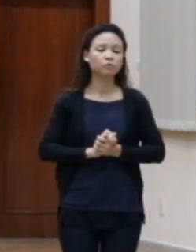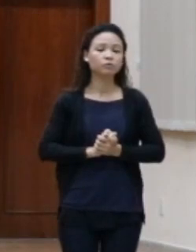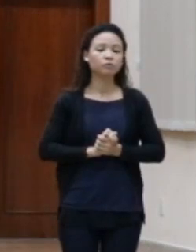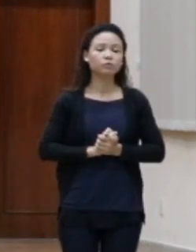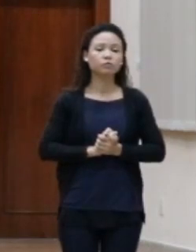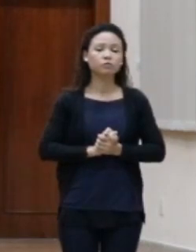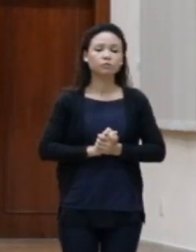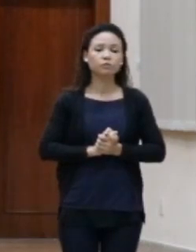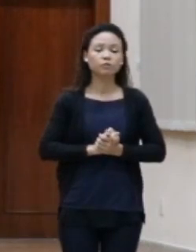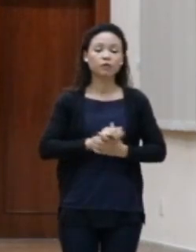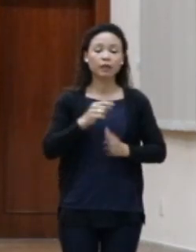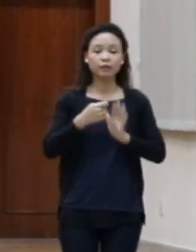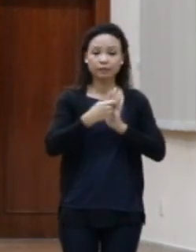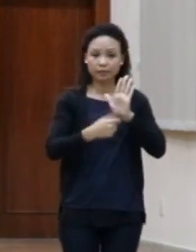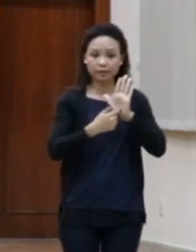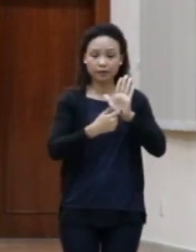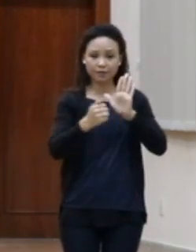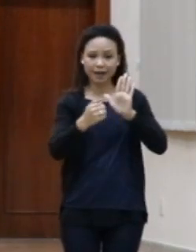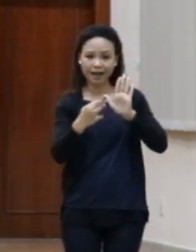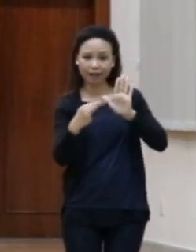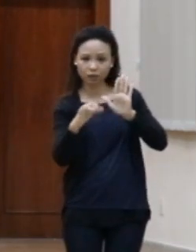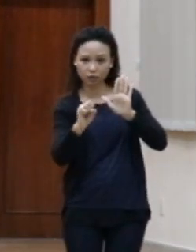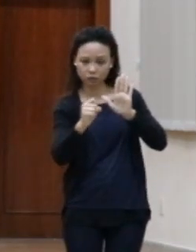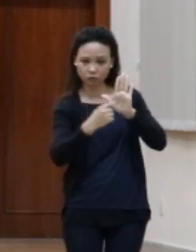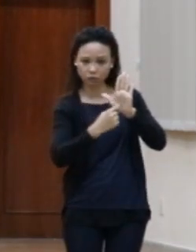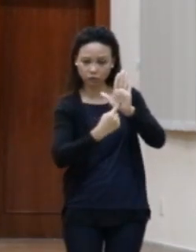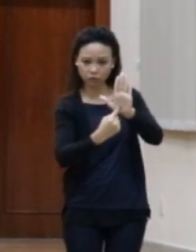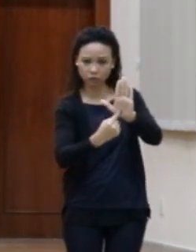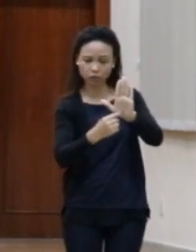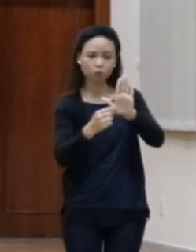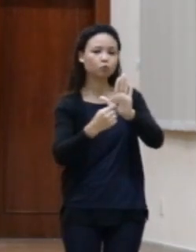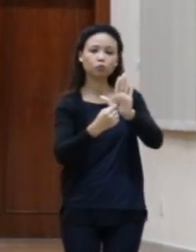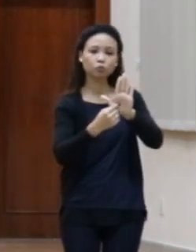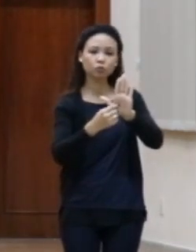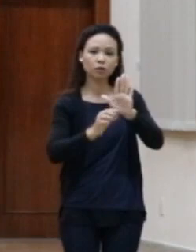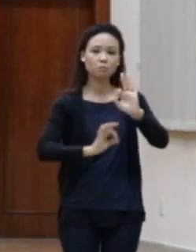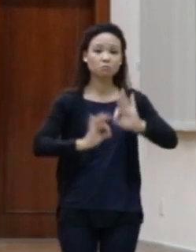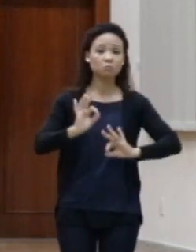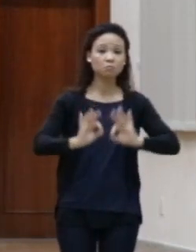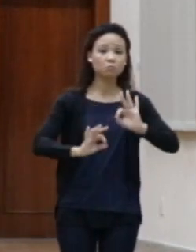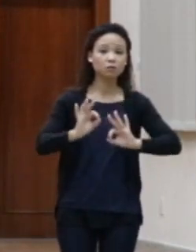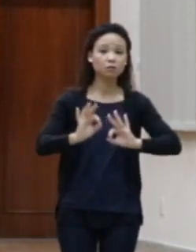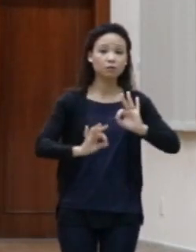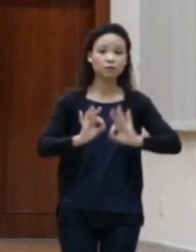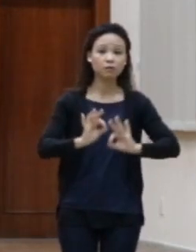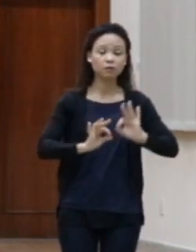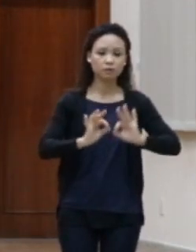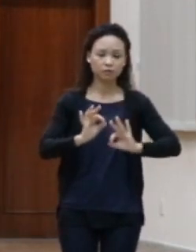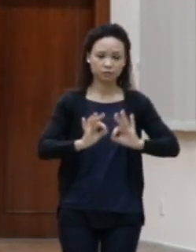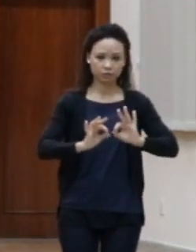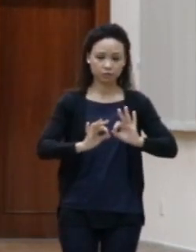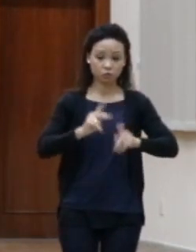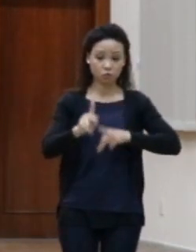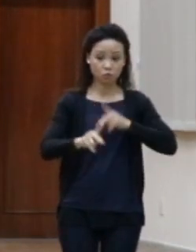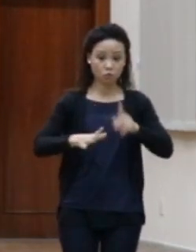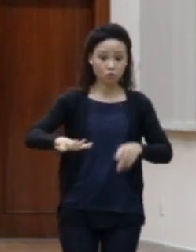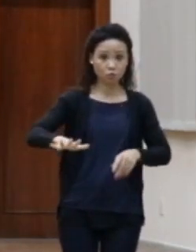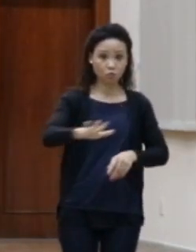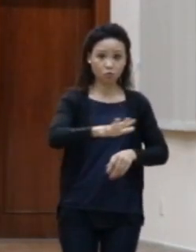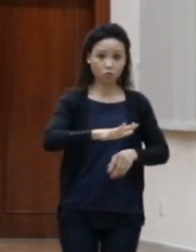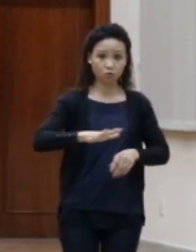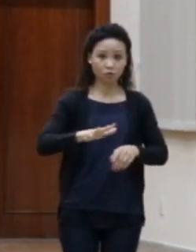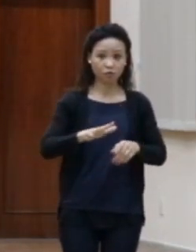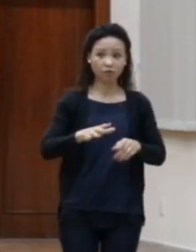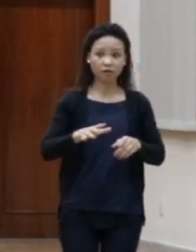desse texto de Atos, foi sim o plano dos gentios e do povo de Israel, que se juntou e colocou Jesus